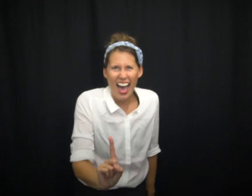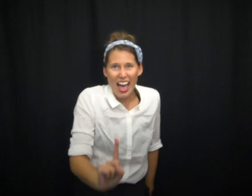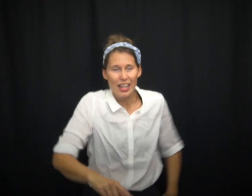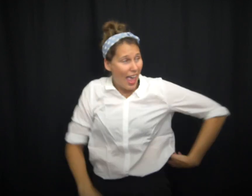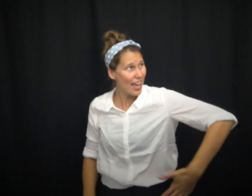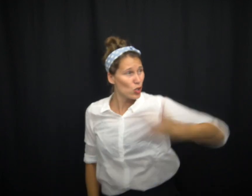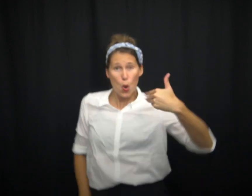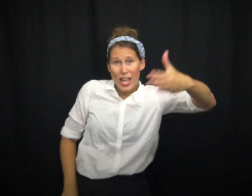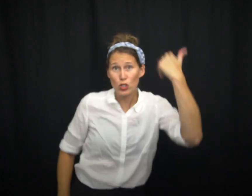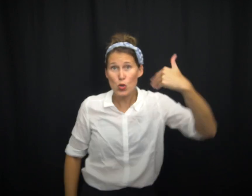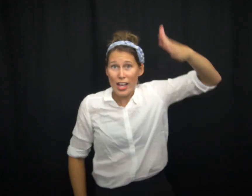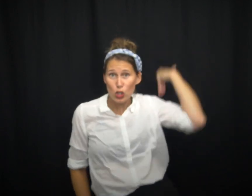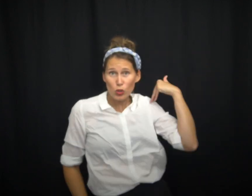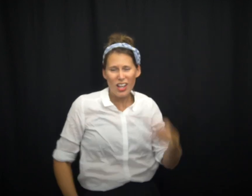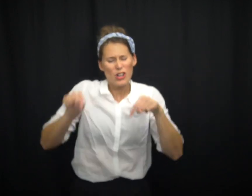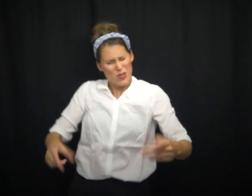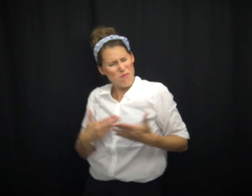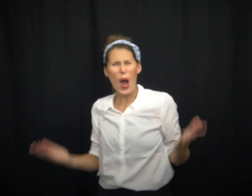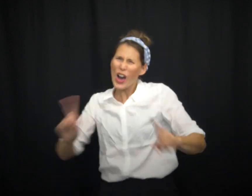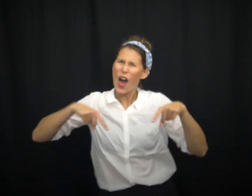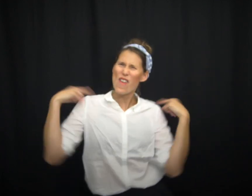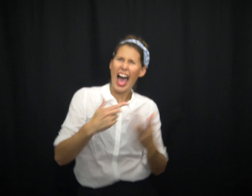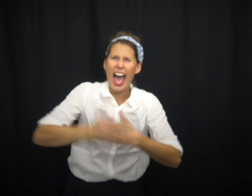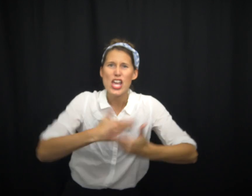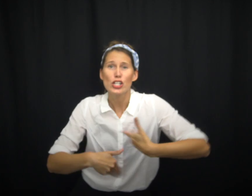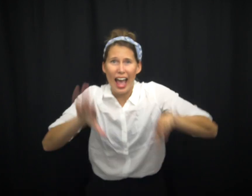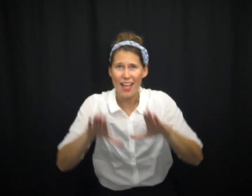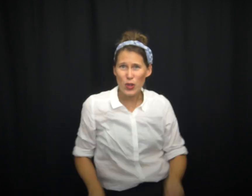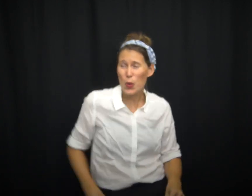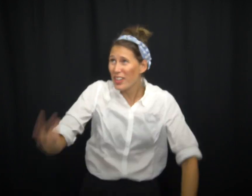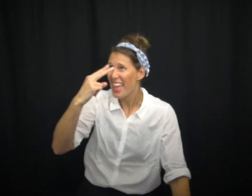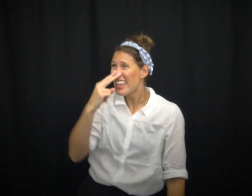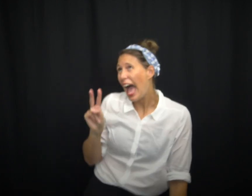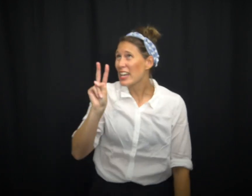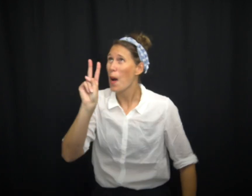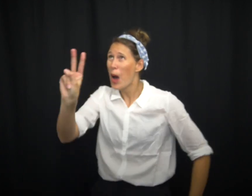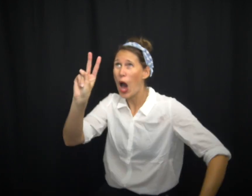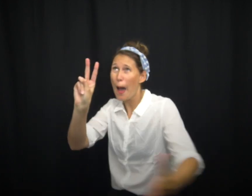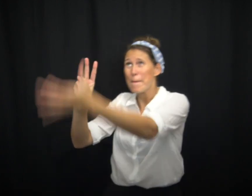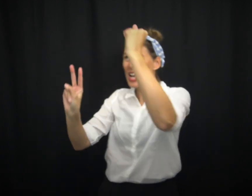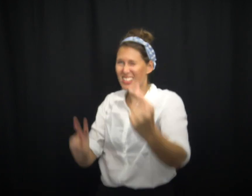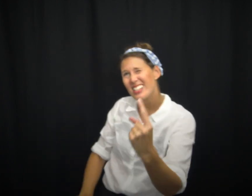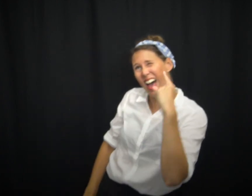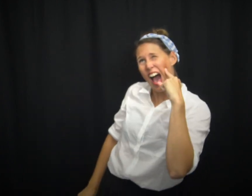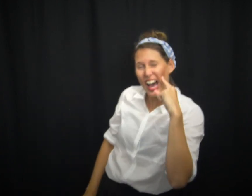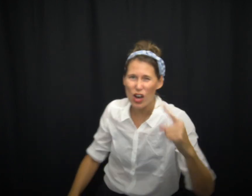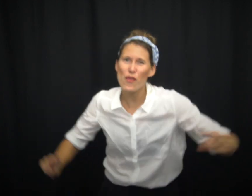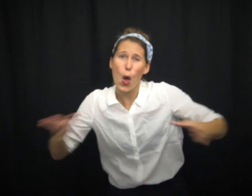verhaal. En toen en toen en toen, nu mogen wij het gaan doen. Kijk omhoog en pluk het af, vul